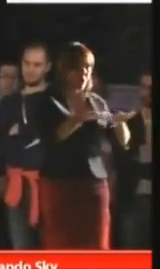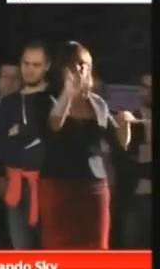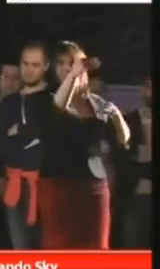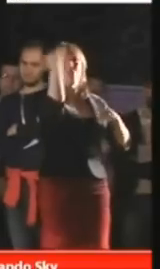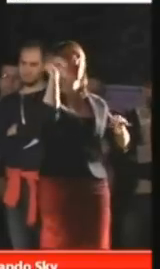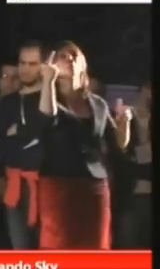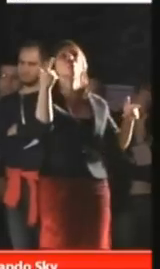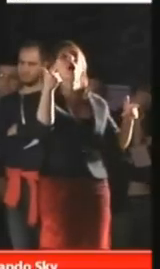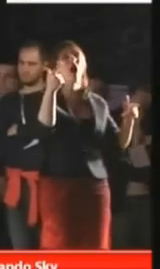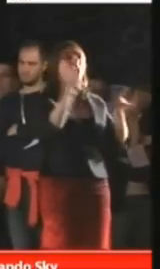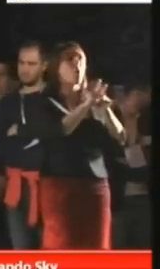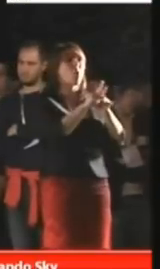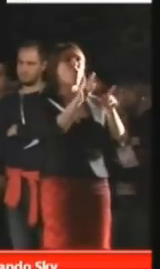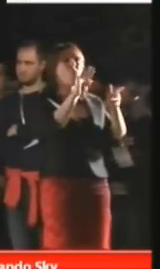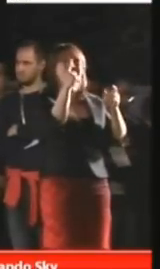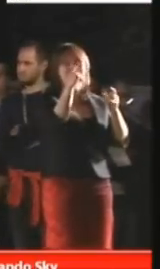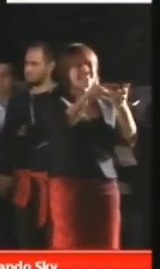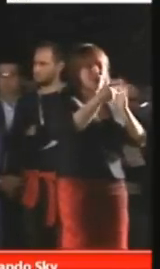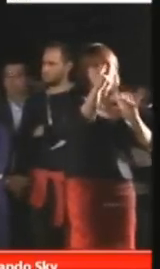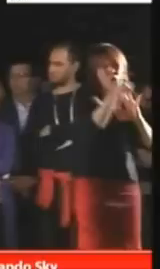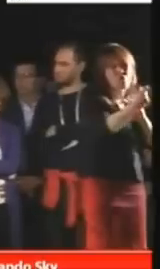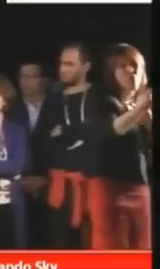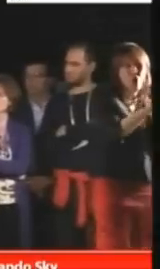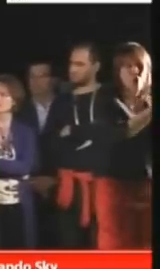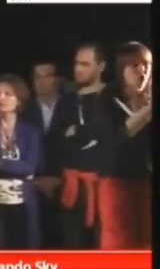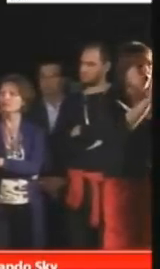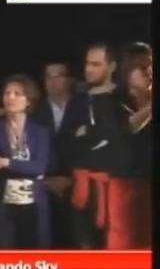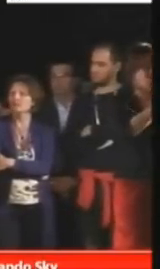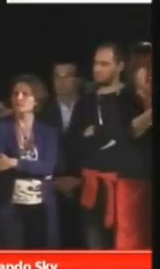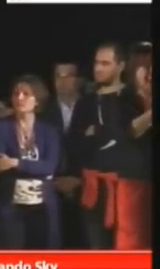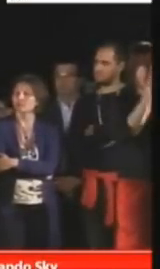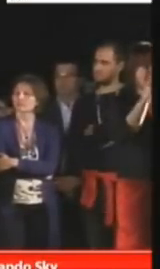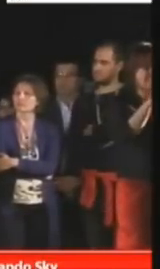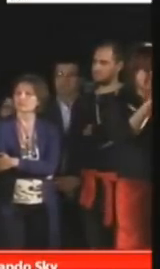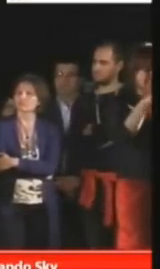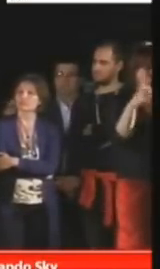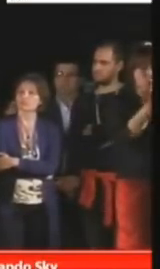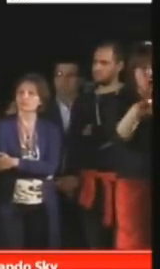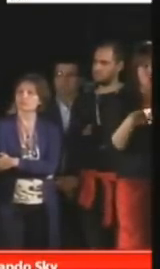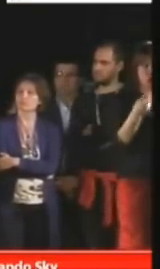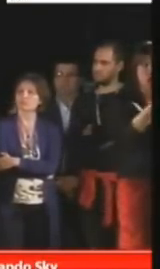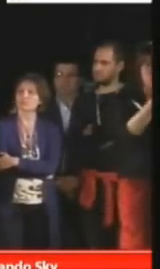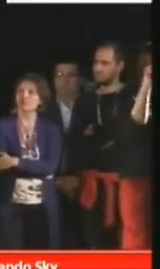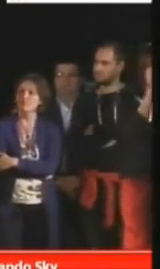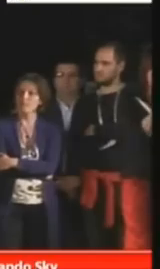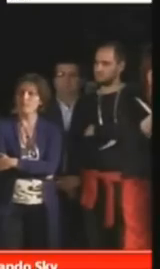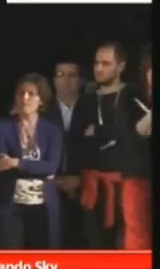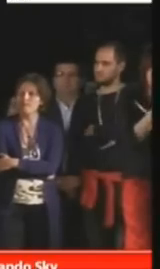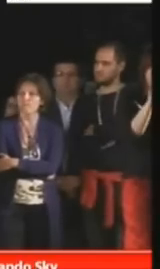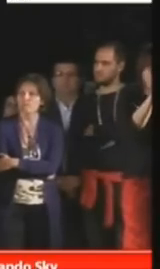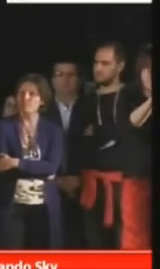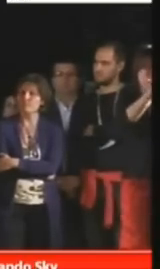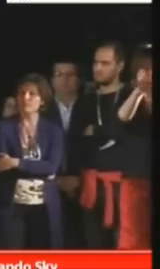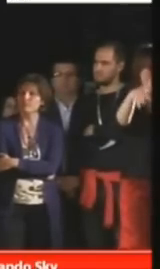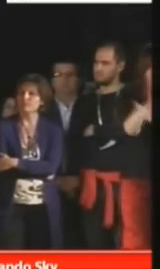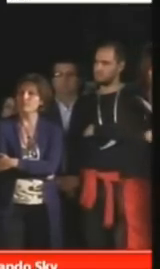sono pixel. Vuol dire che gli studenti sono dentro, se fanno una lezione di biologia sulla cellula, l'aula si trasforma in